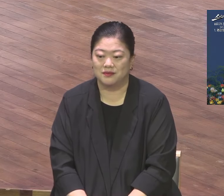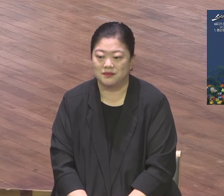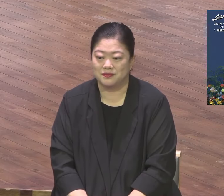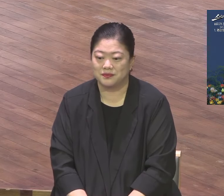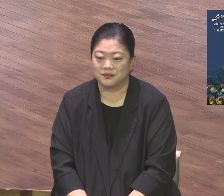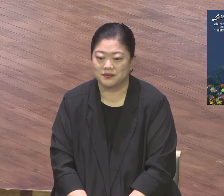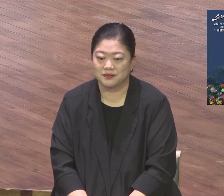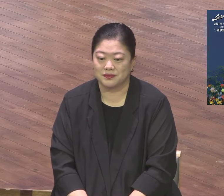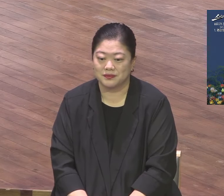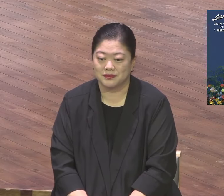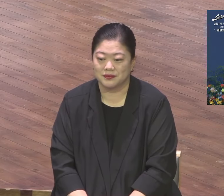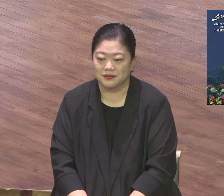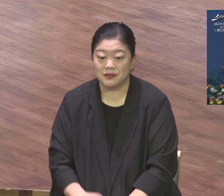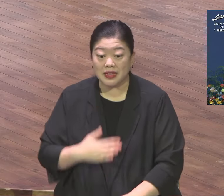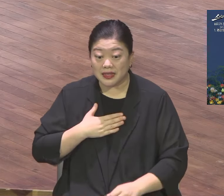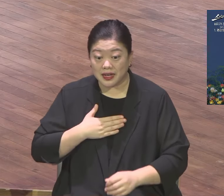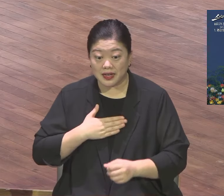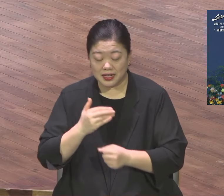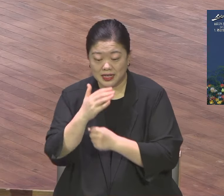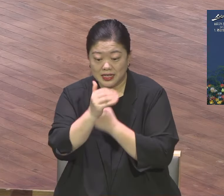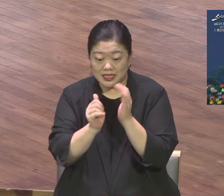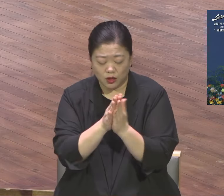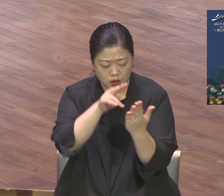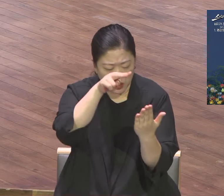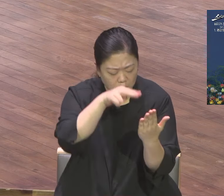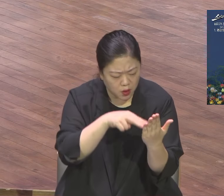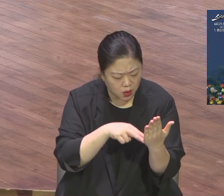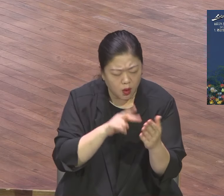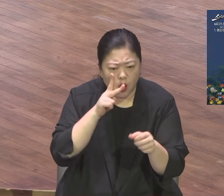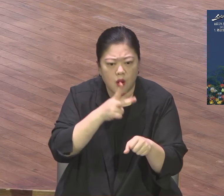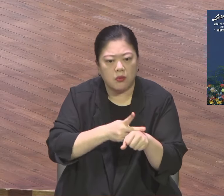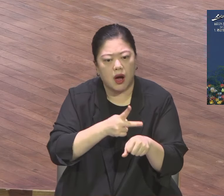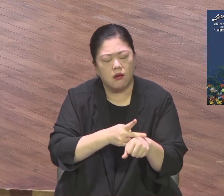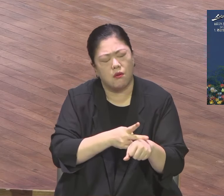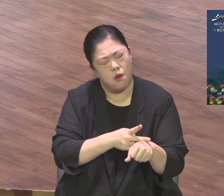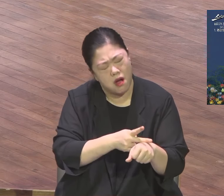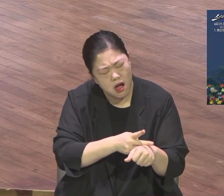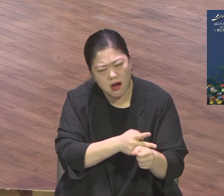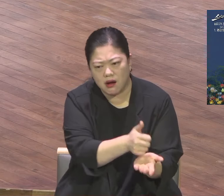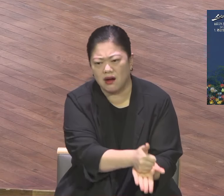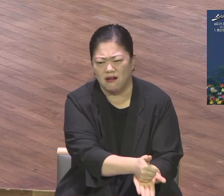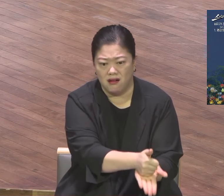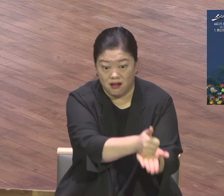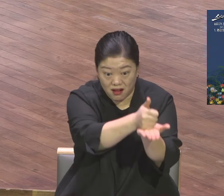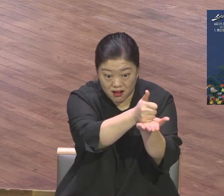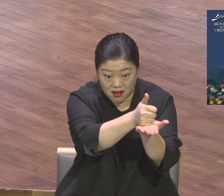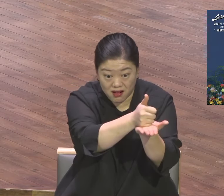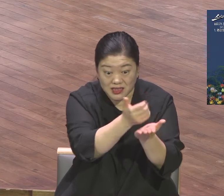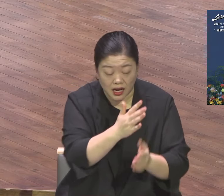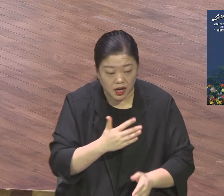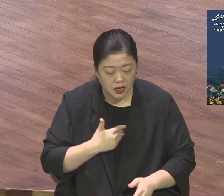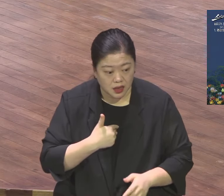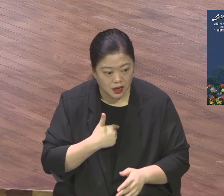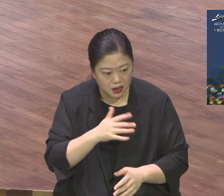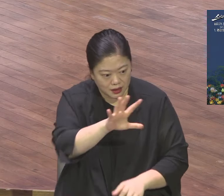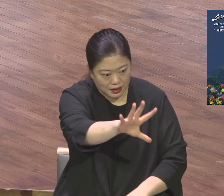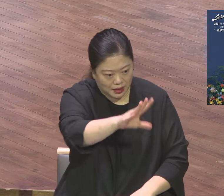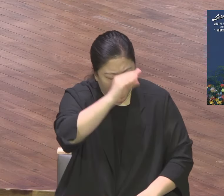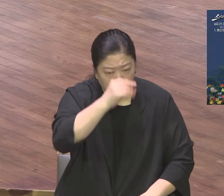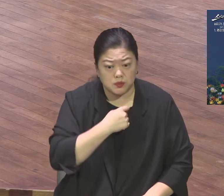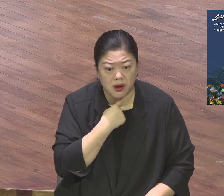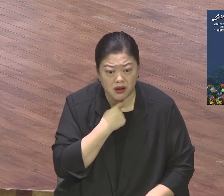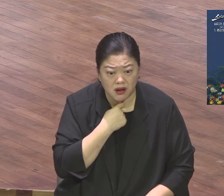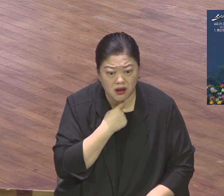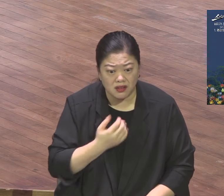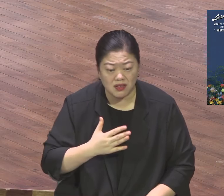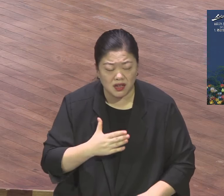저는 바울을 흉내도 못 내지만 바울이 한 이 세계 복음을 위한 평생을 달려간 이